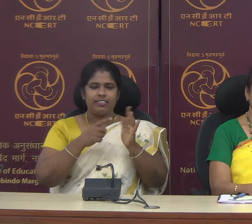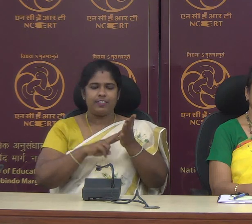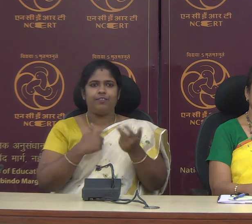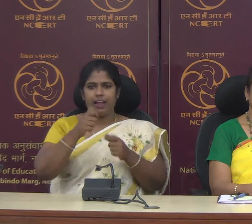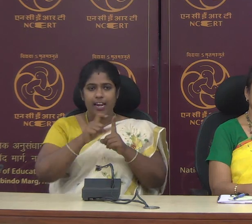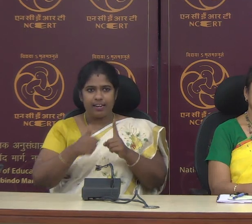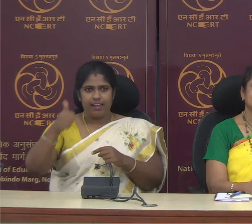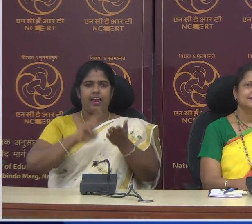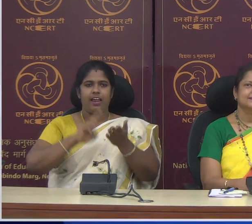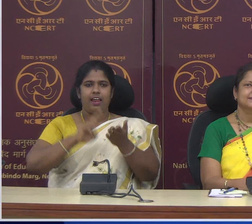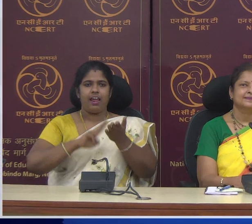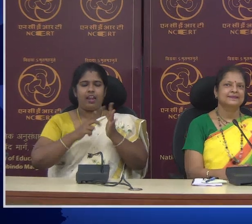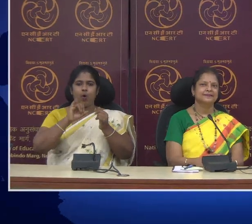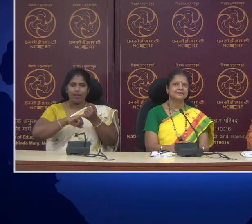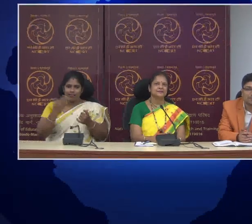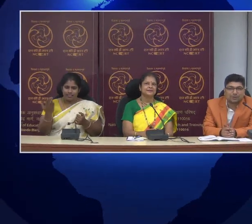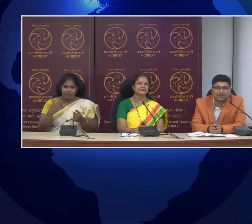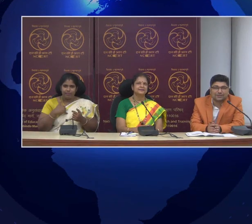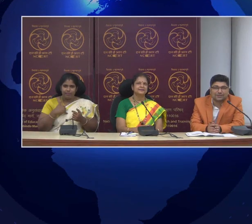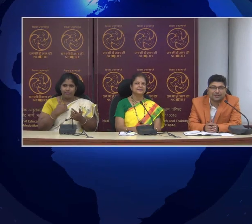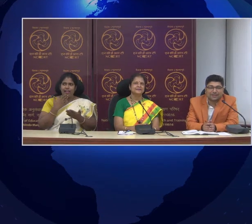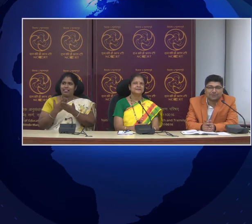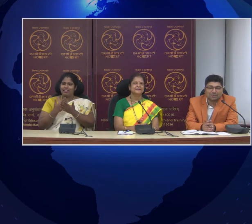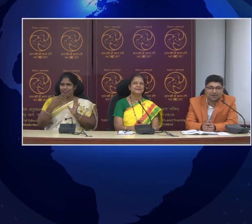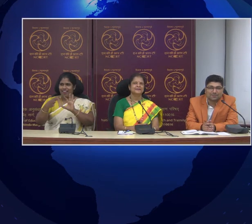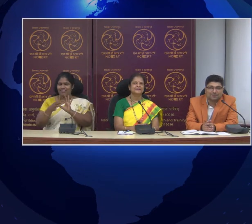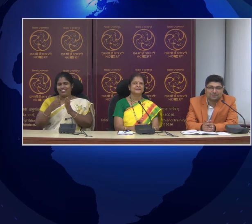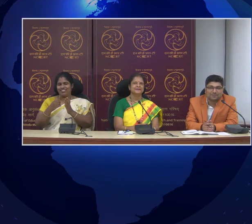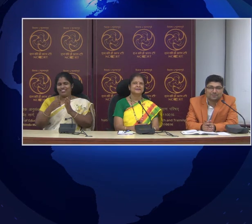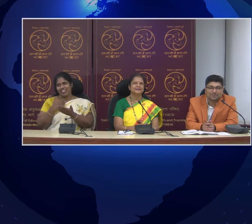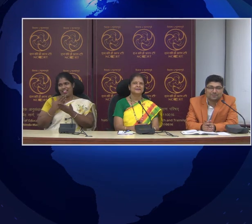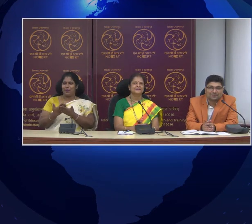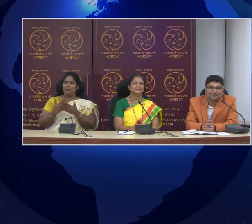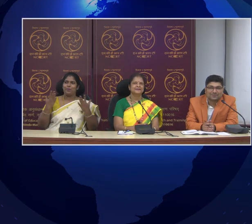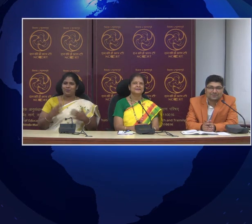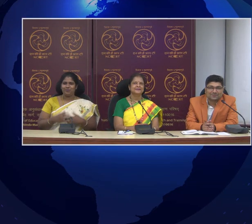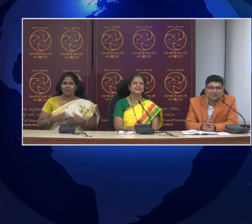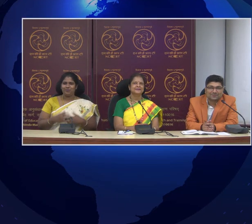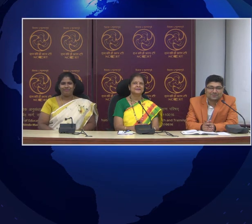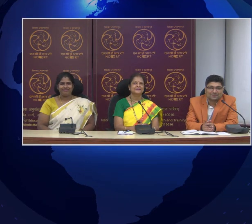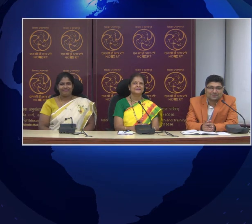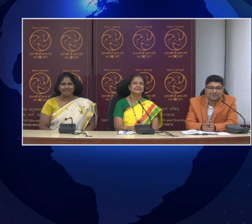ऑफ ओपन स्कूलिंग के। राजीव सर, आप हमारे साथ जुड़े, आपका बहुत बहुत धन्यवाद, बहुत आभार।